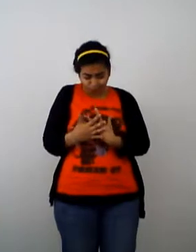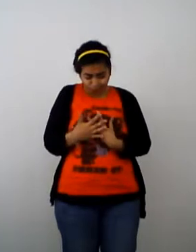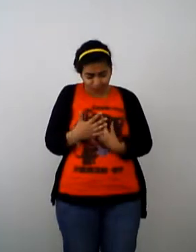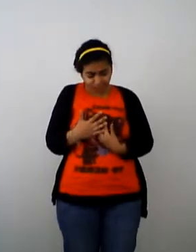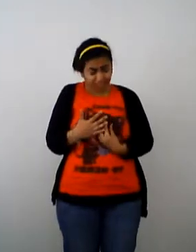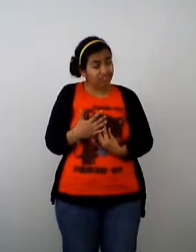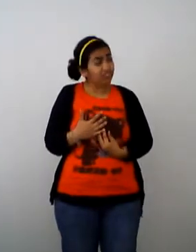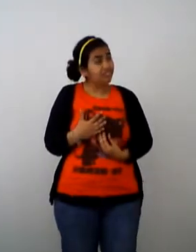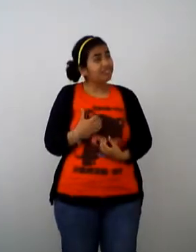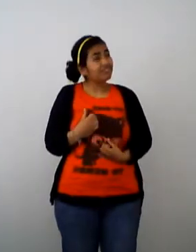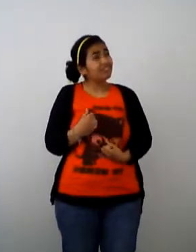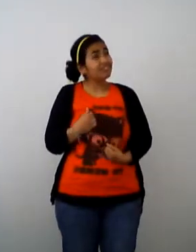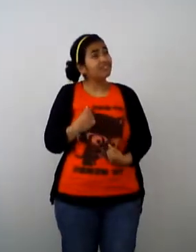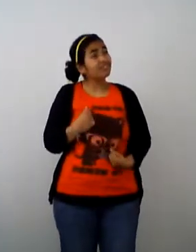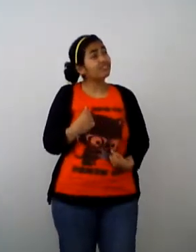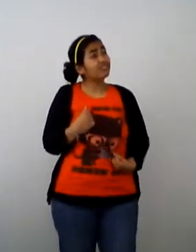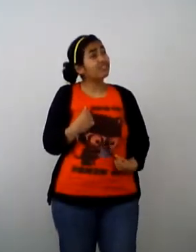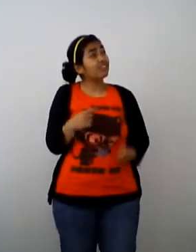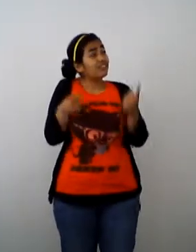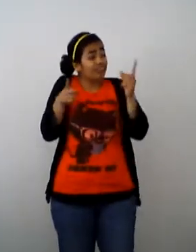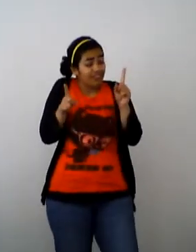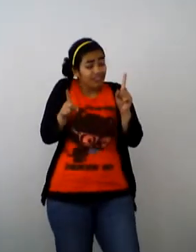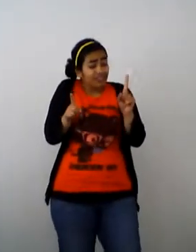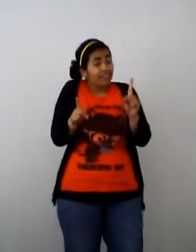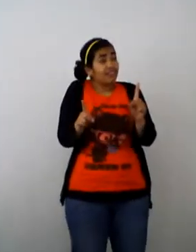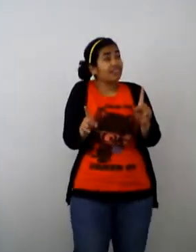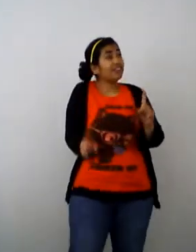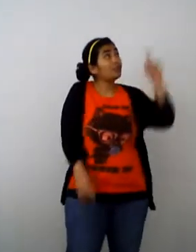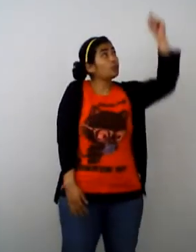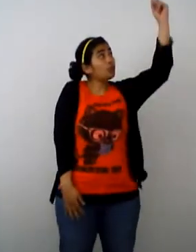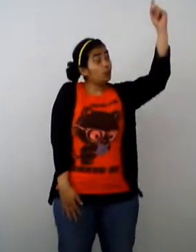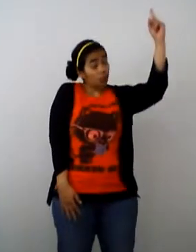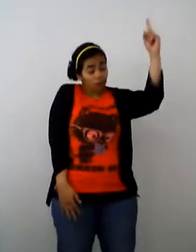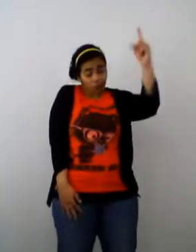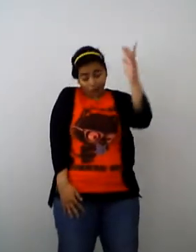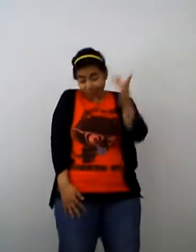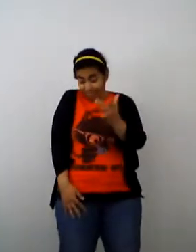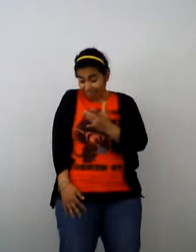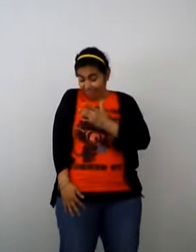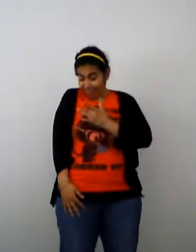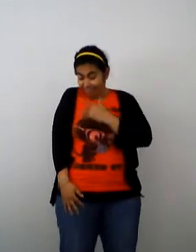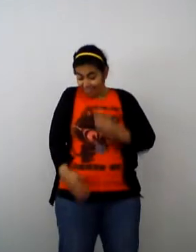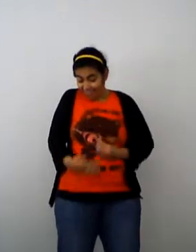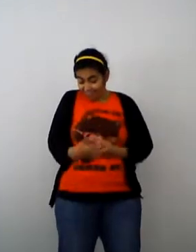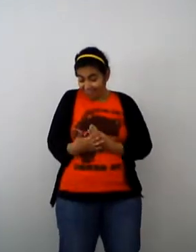Y tú eres ese manantial de agua fresca.